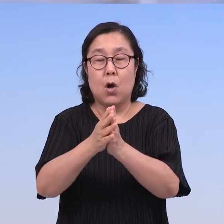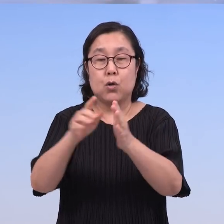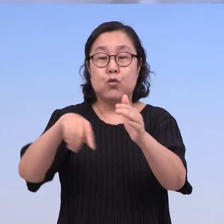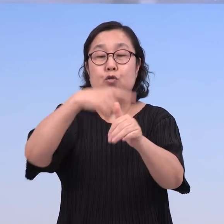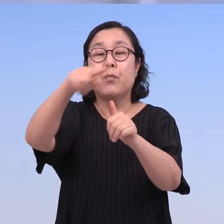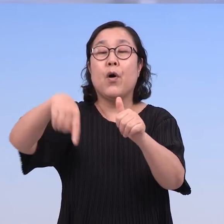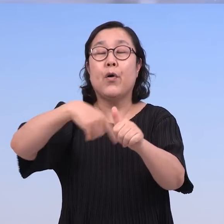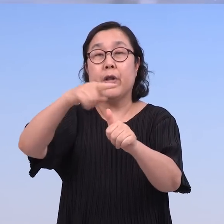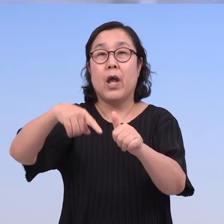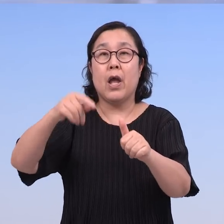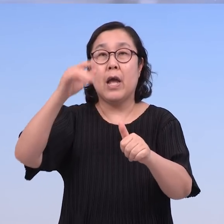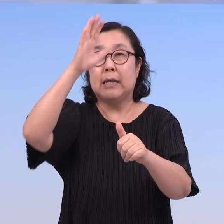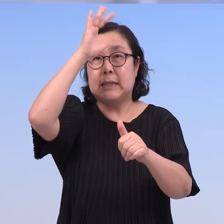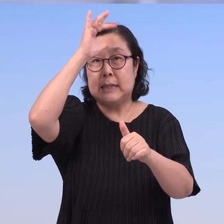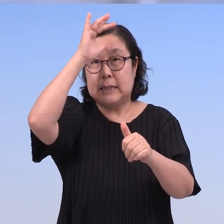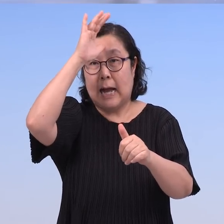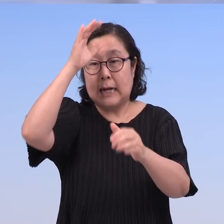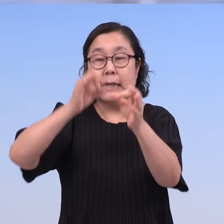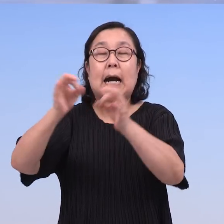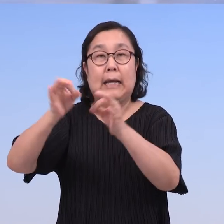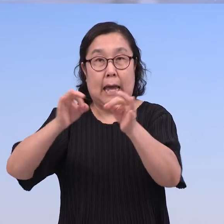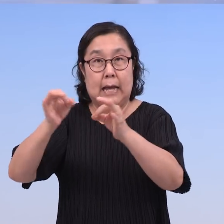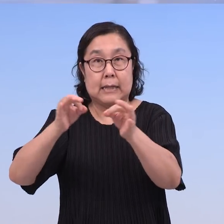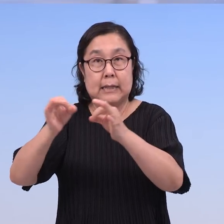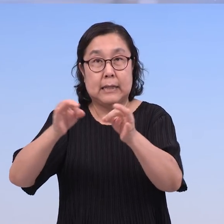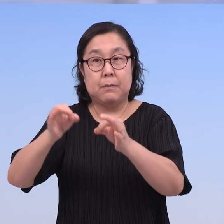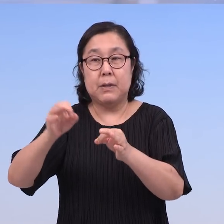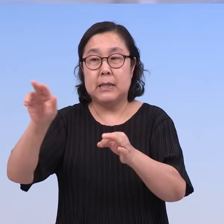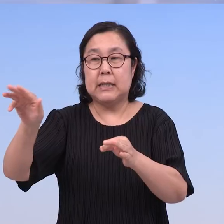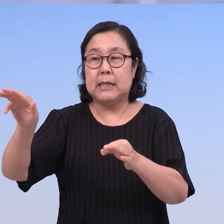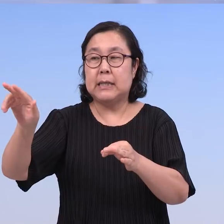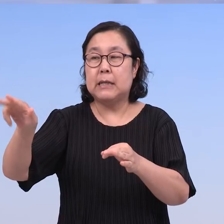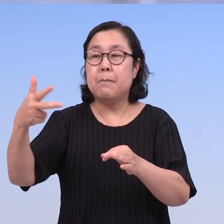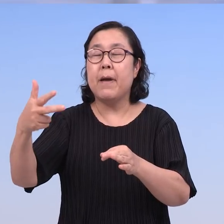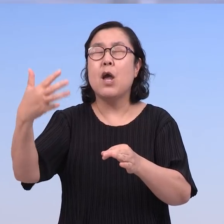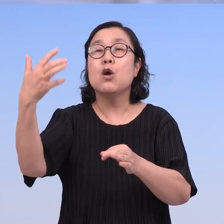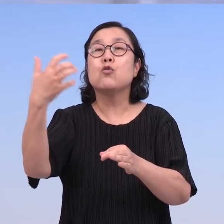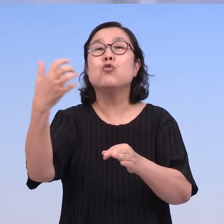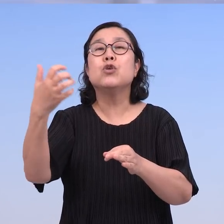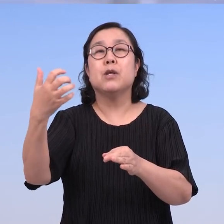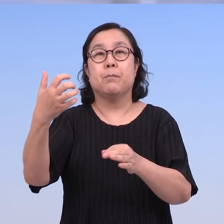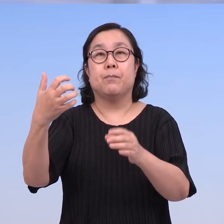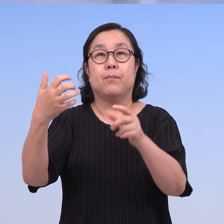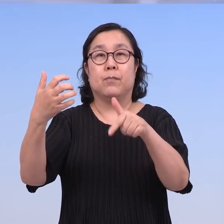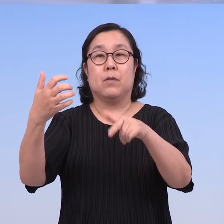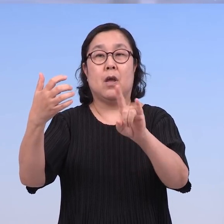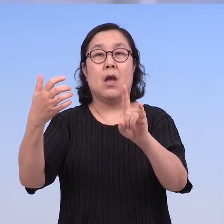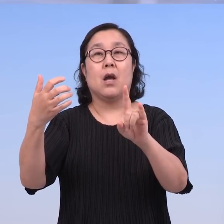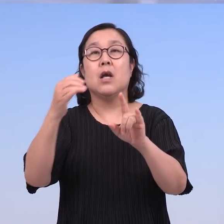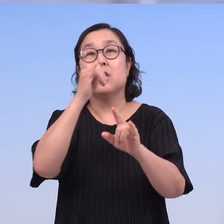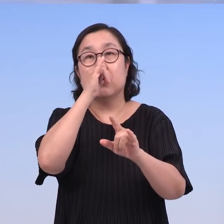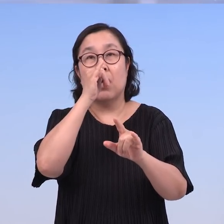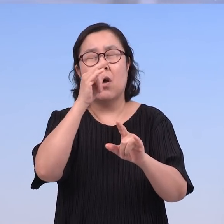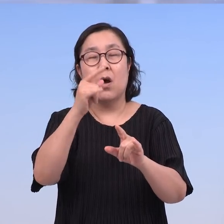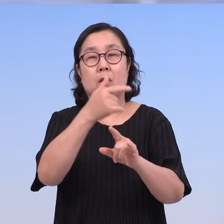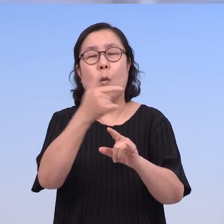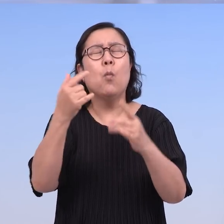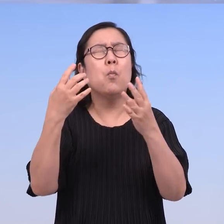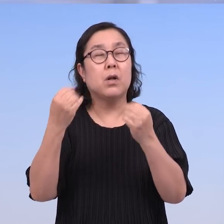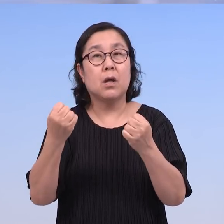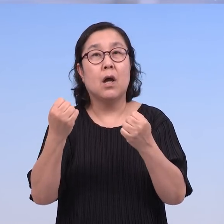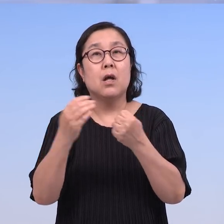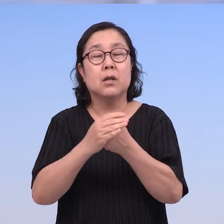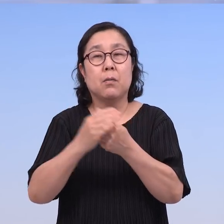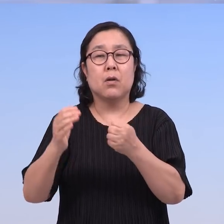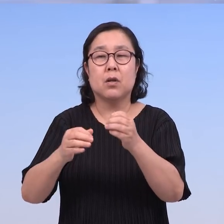주변에 치킨집이 790개가 있다고 한다면 이건 뭐로 이게 설명하겠습니까?